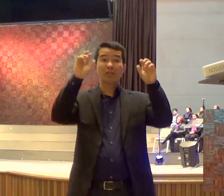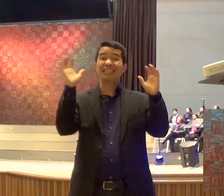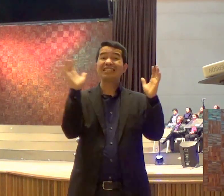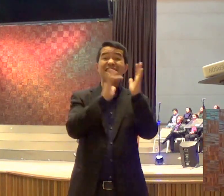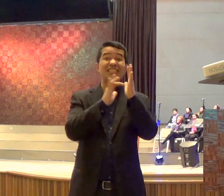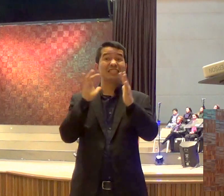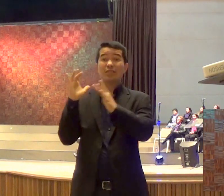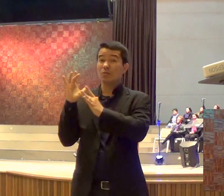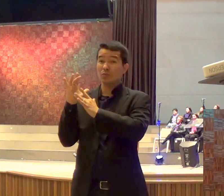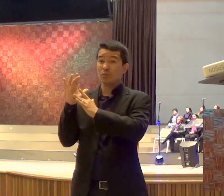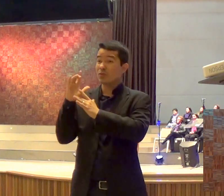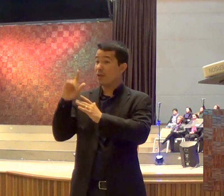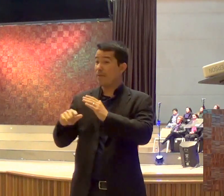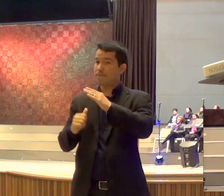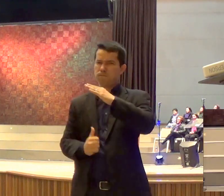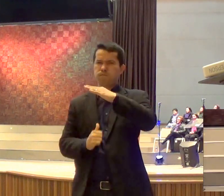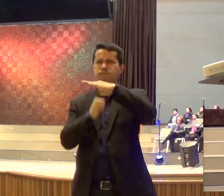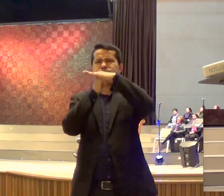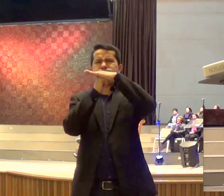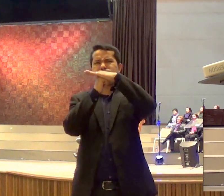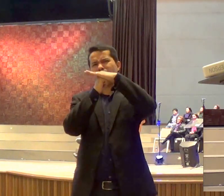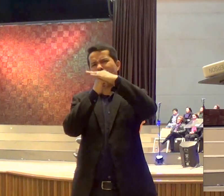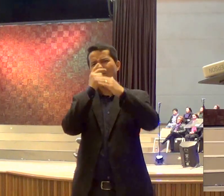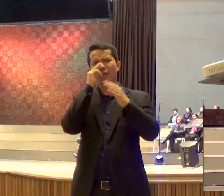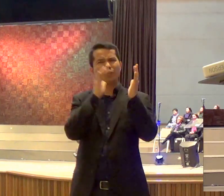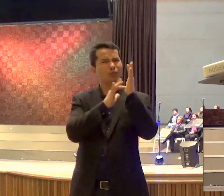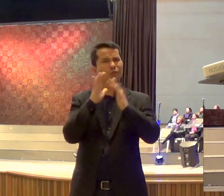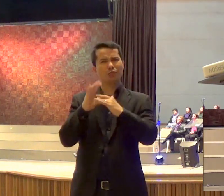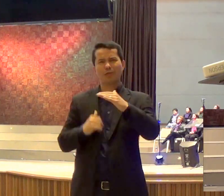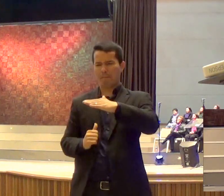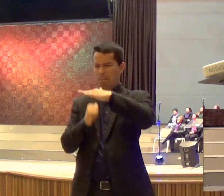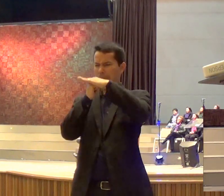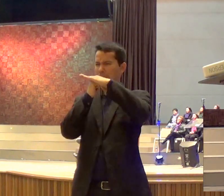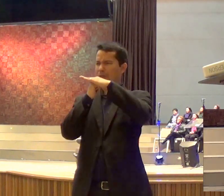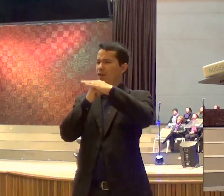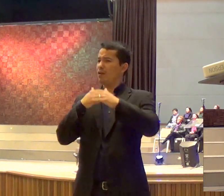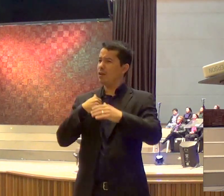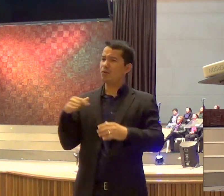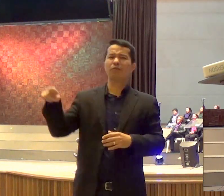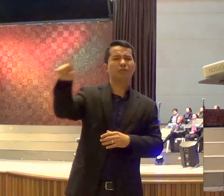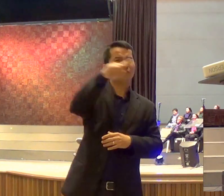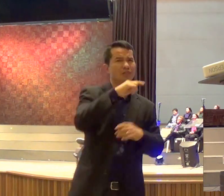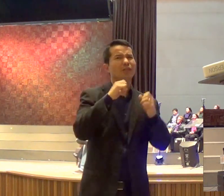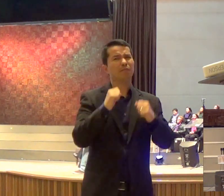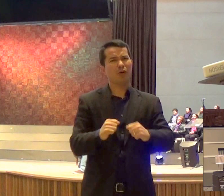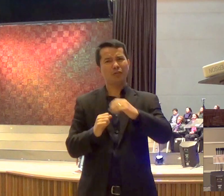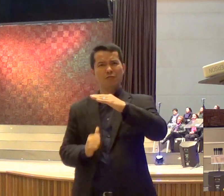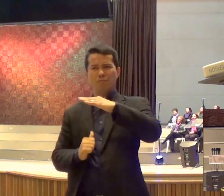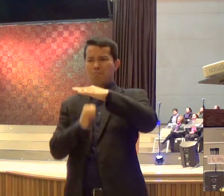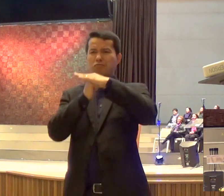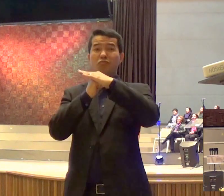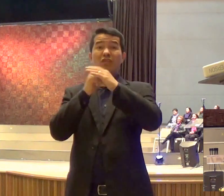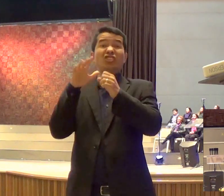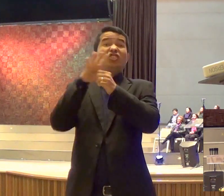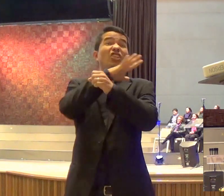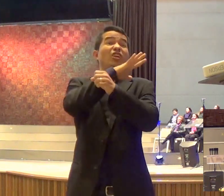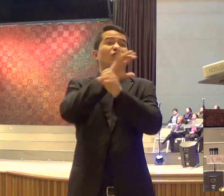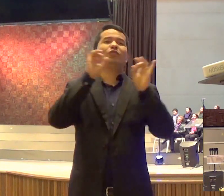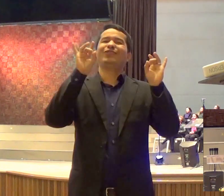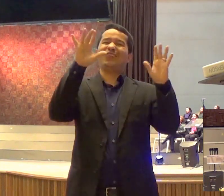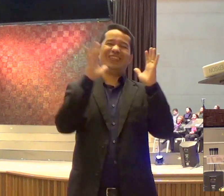suficiente e nós durante todos os dias temos dito que Jesus é a resposta que Jesus é a solução